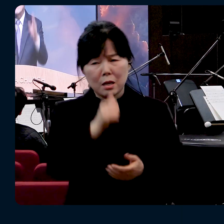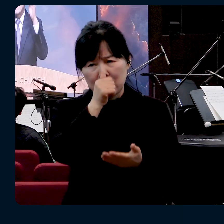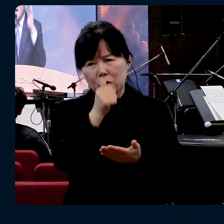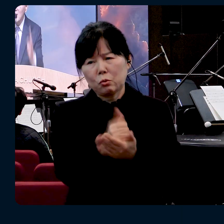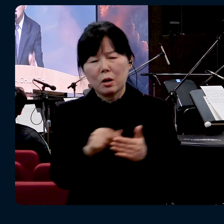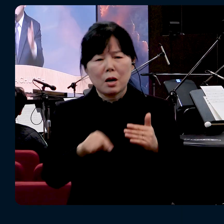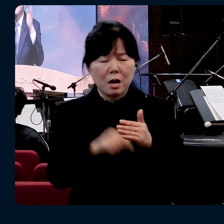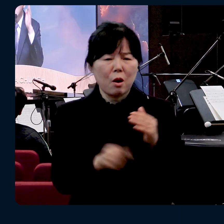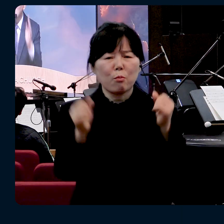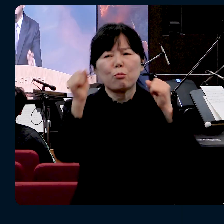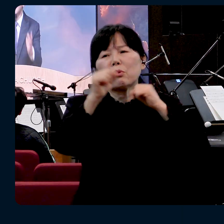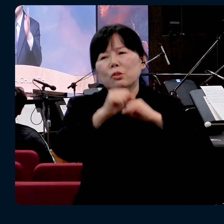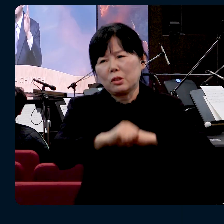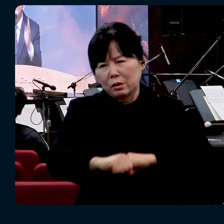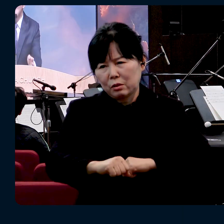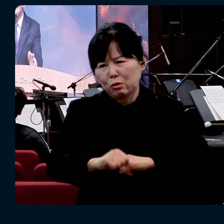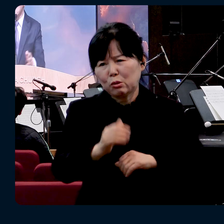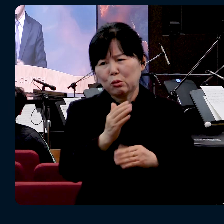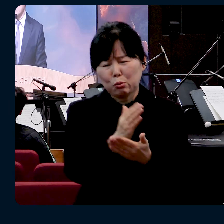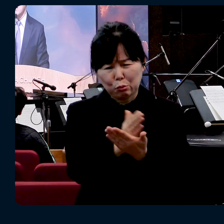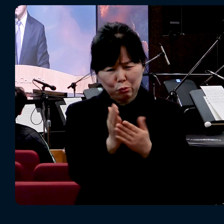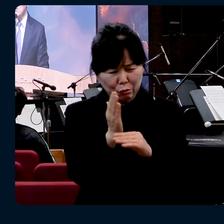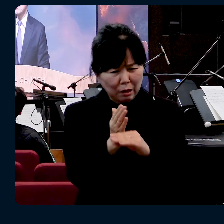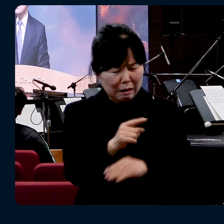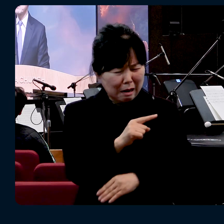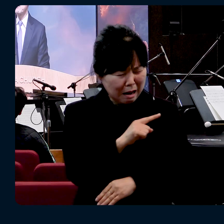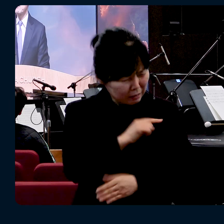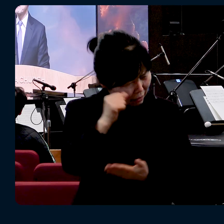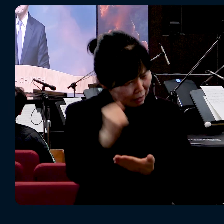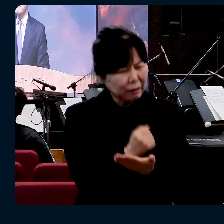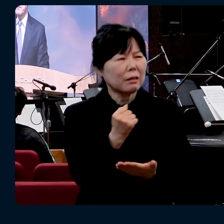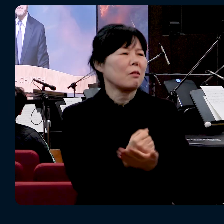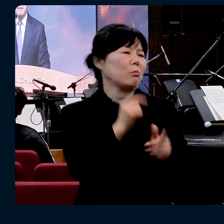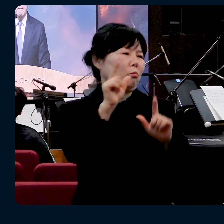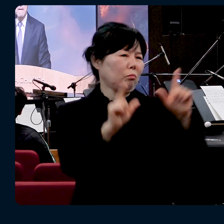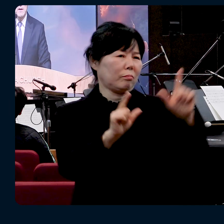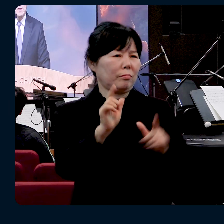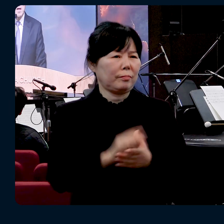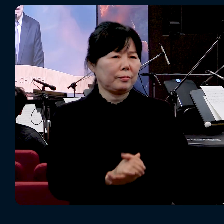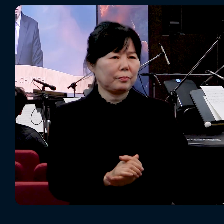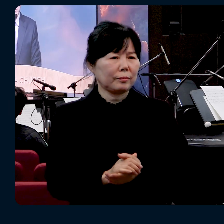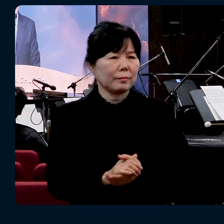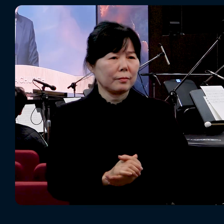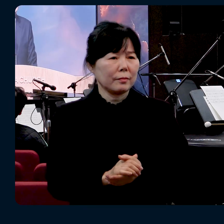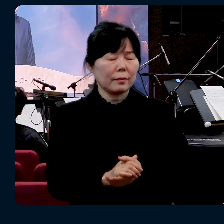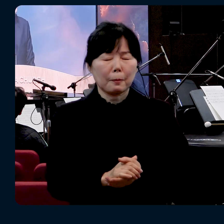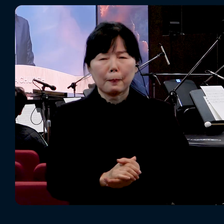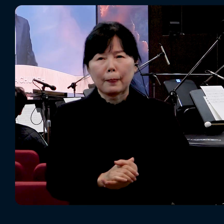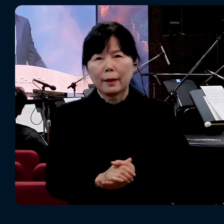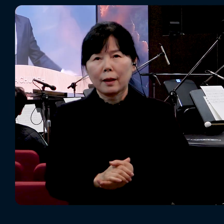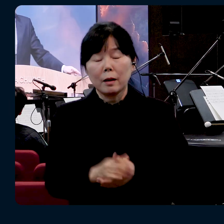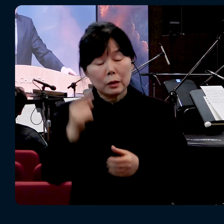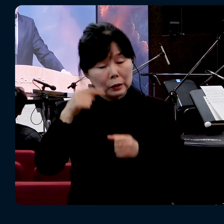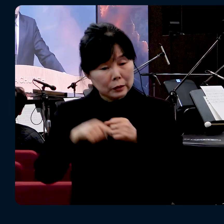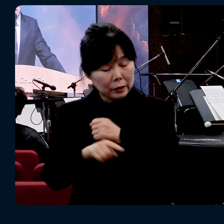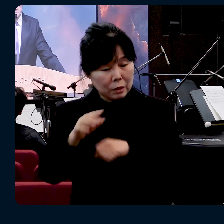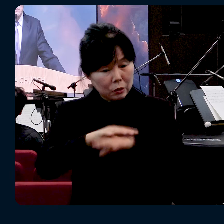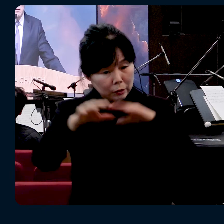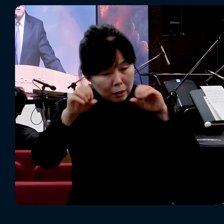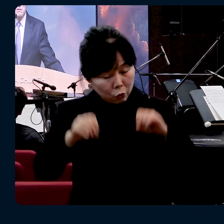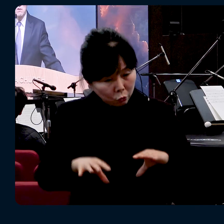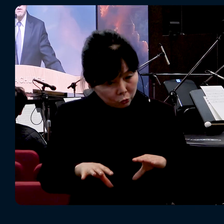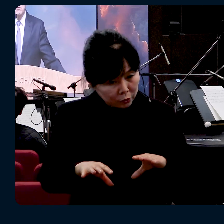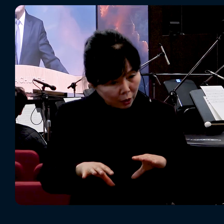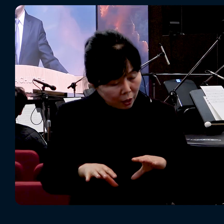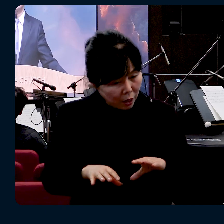죄 가운데 무너진 것의 가장 안타까운 모습이다 하는 것이죠. 자, 그러면 뜻을